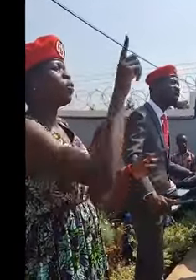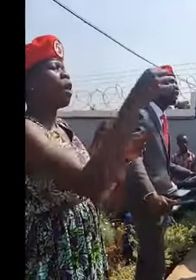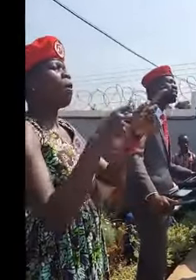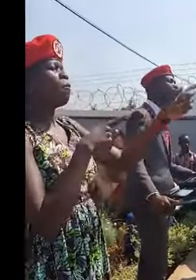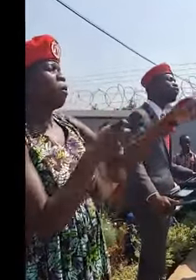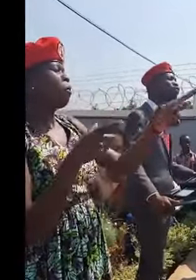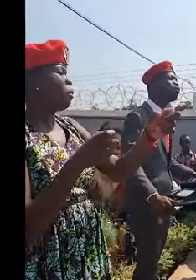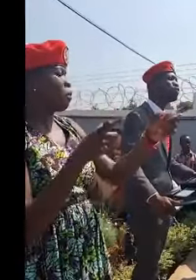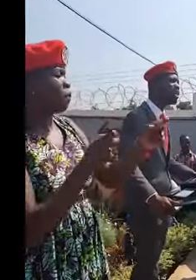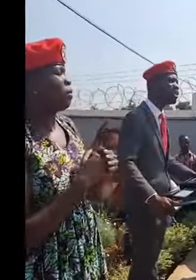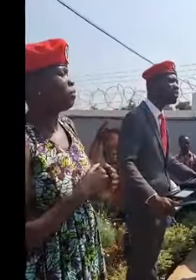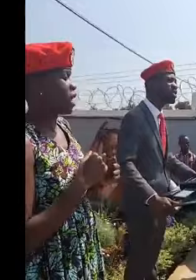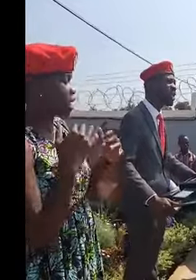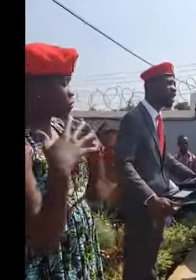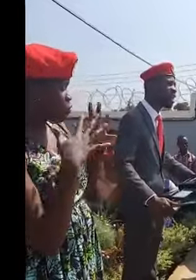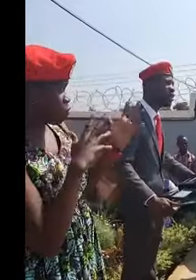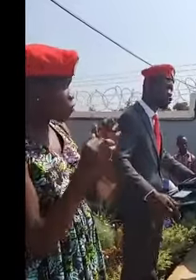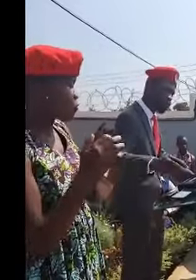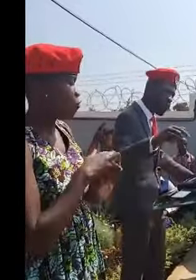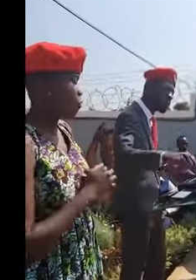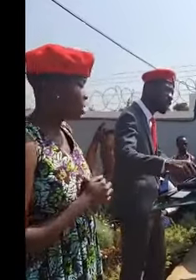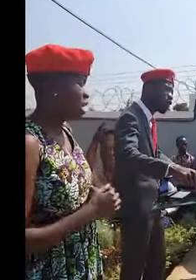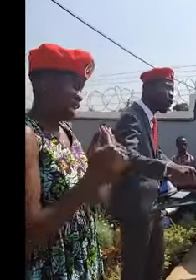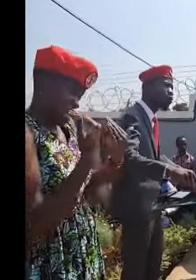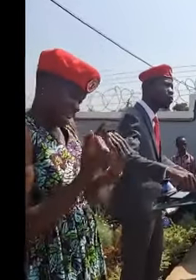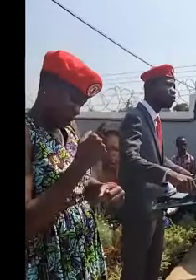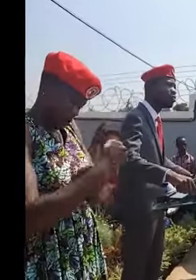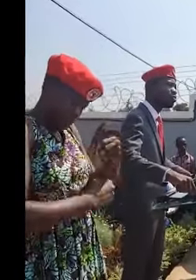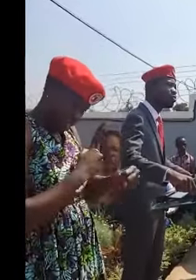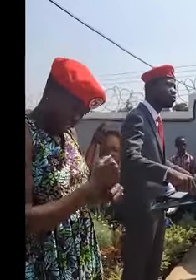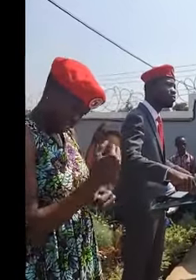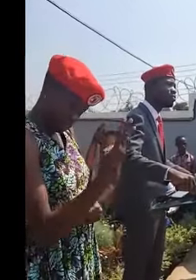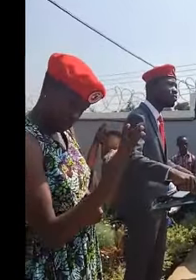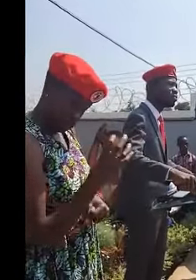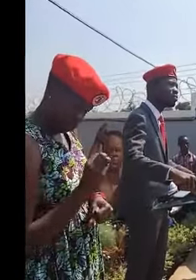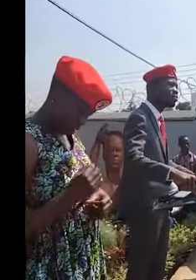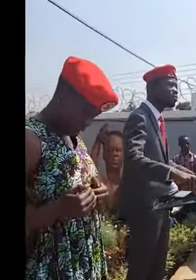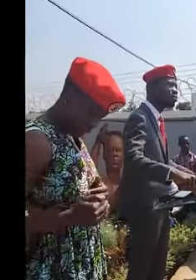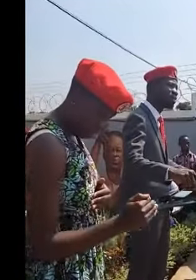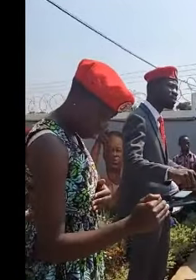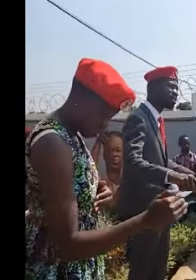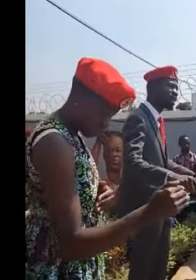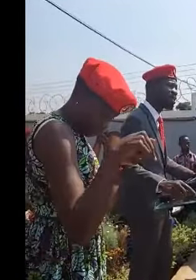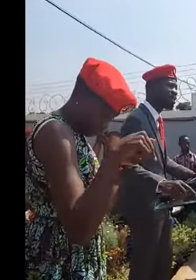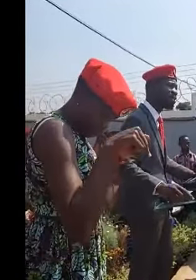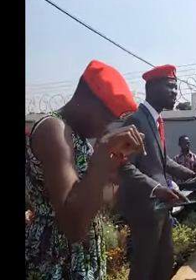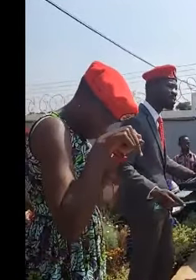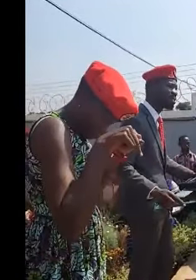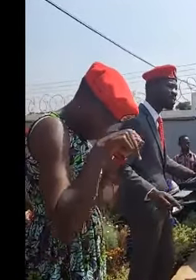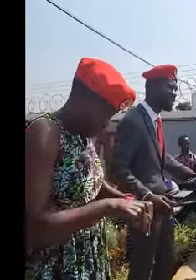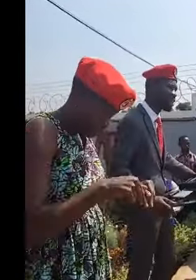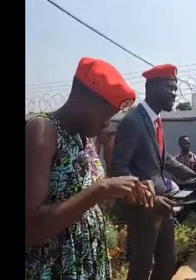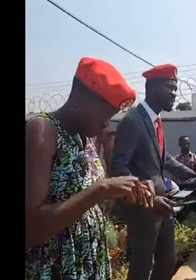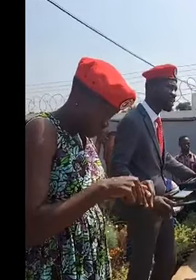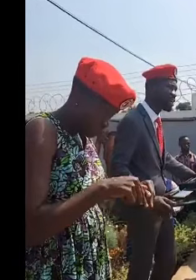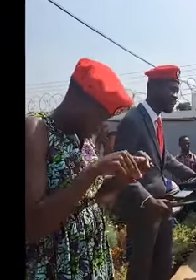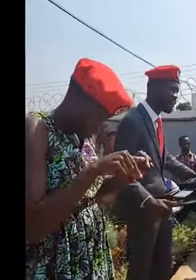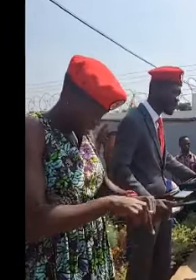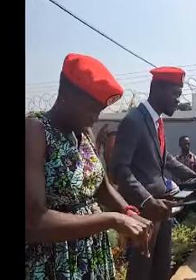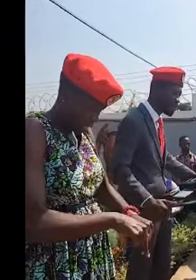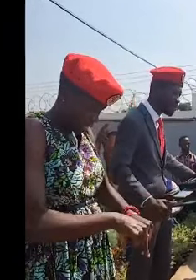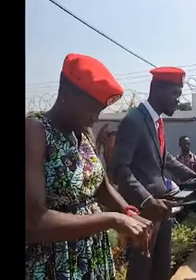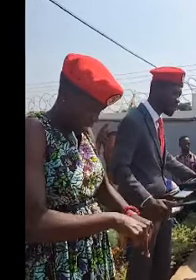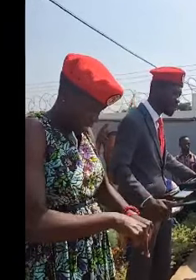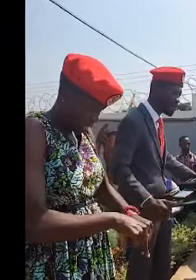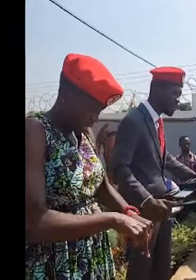kati emyaka gyekulunguludde giwezaana tukomyewo mu masaŋŋanzira ge gamu